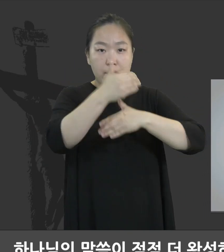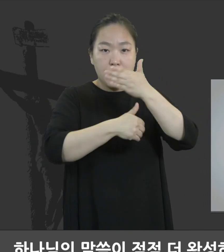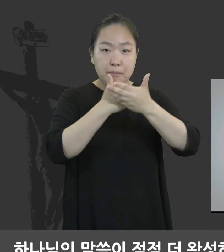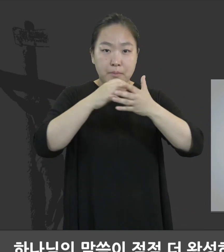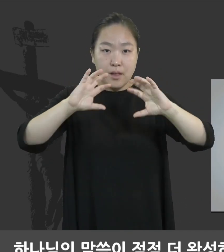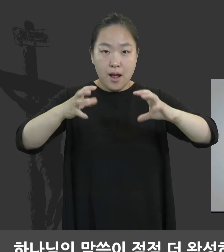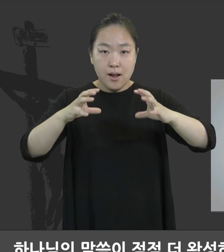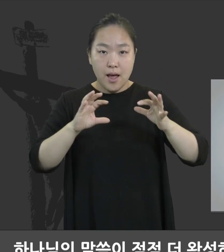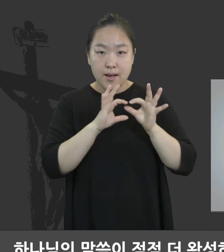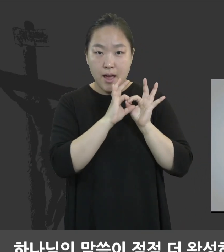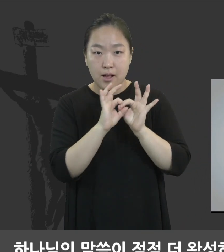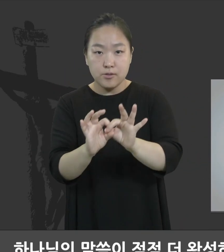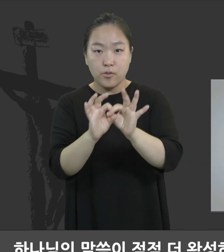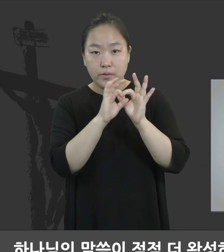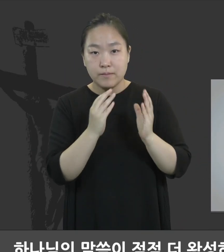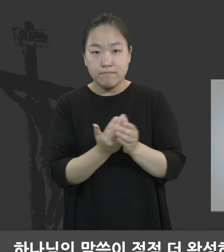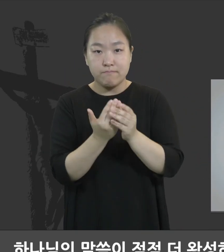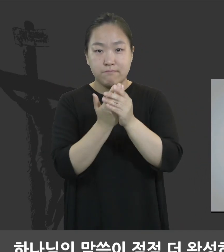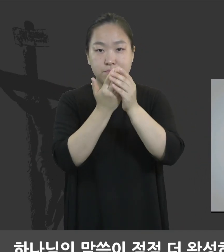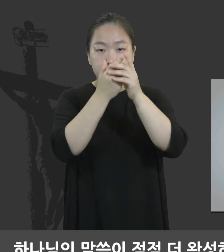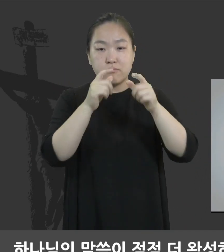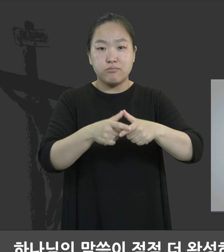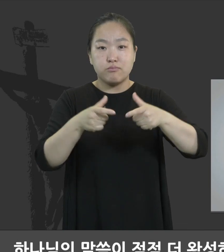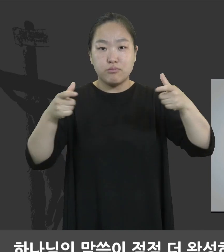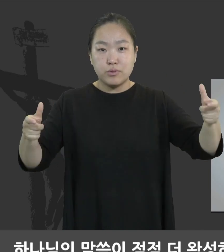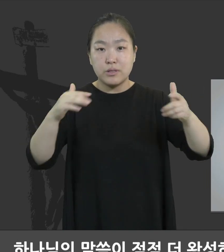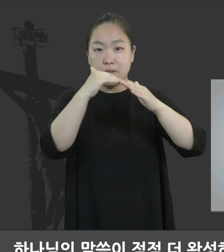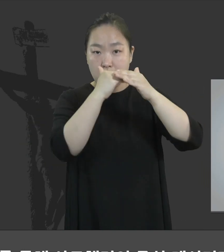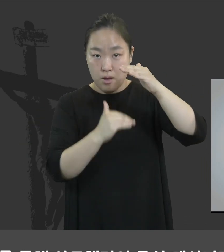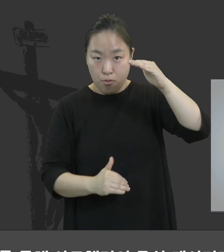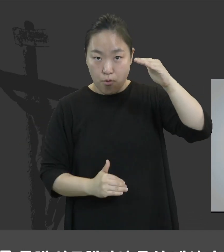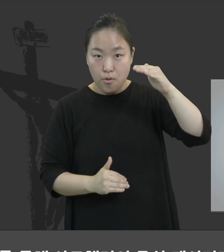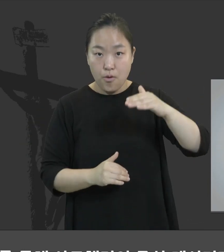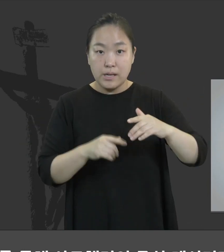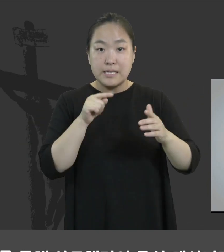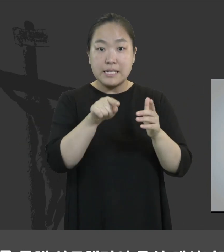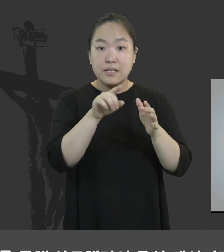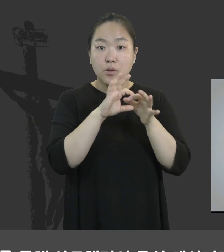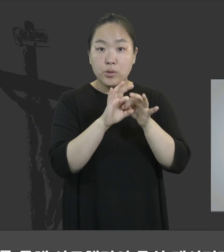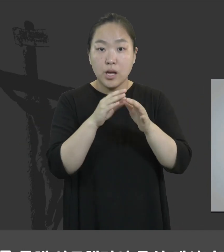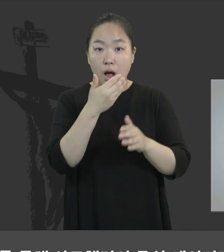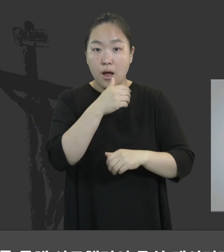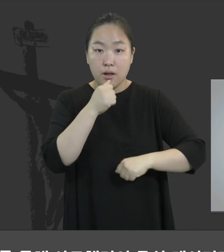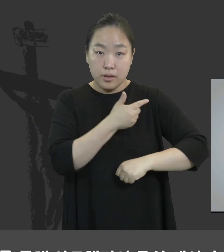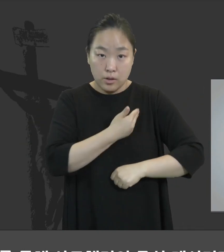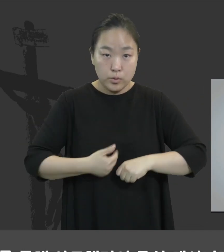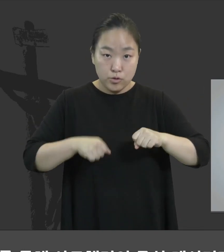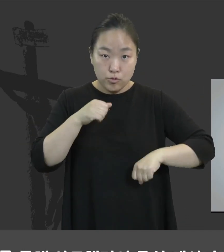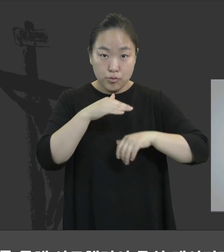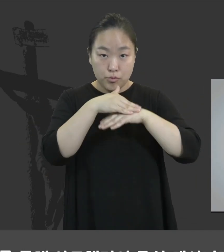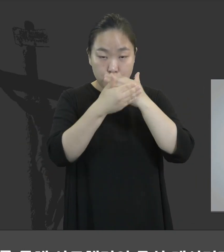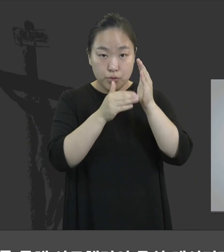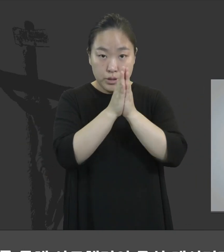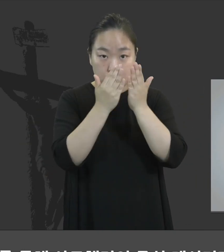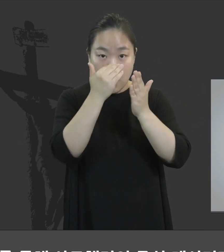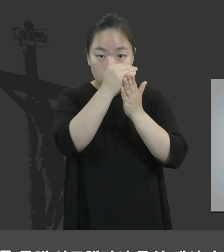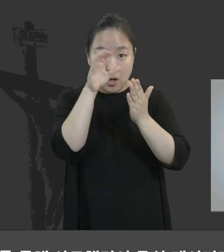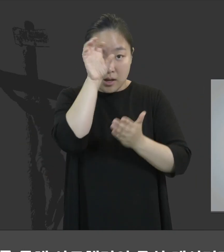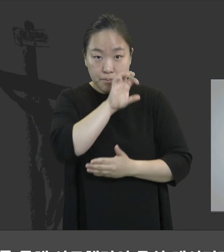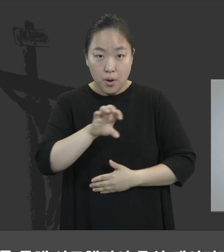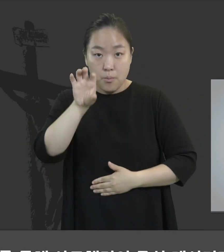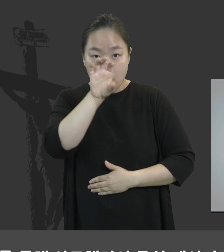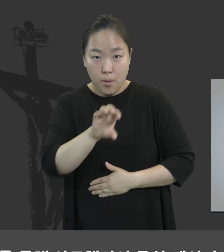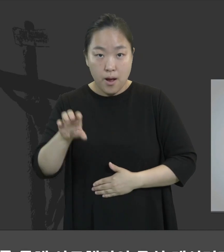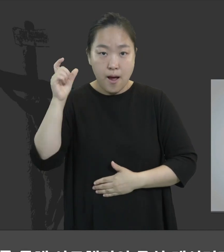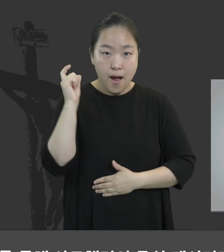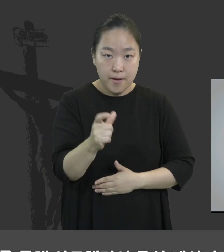하나님 나라가 계속 전진한다는 내용이 그것입니다. 이를 통해 사도행전의 중심 메시지가 반복하여